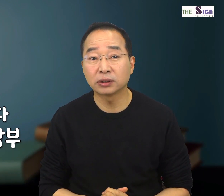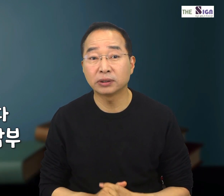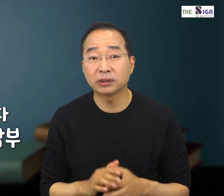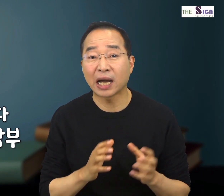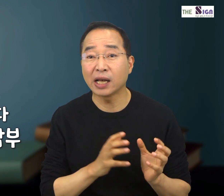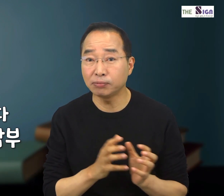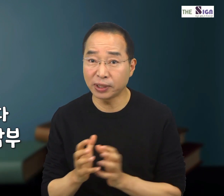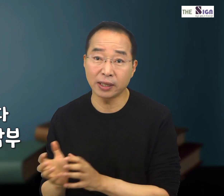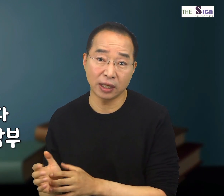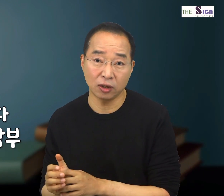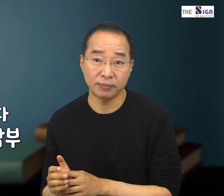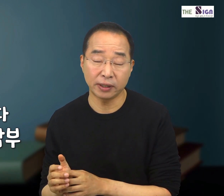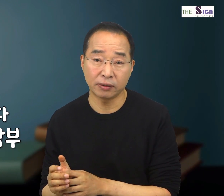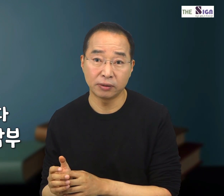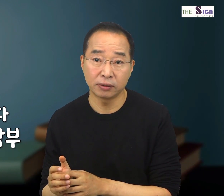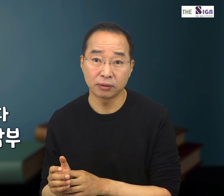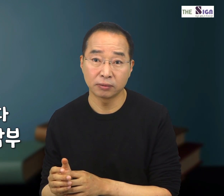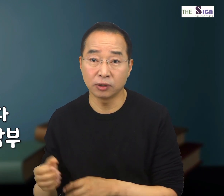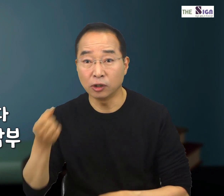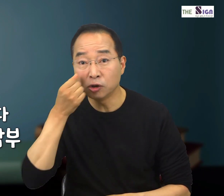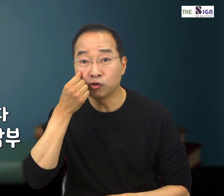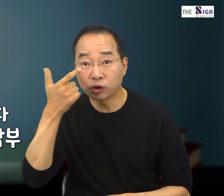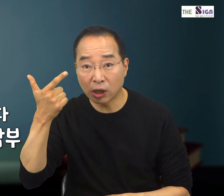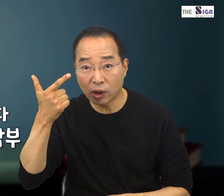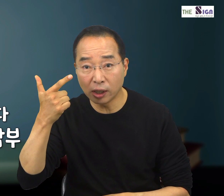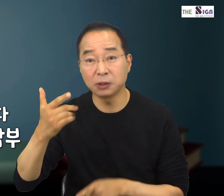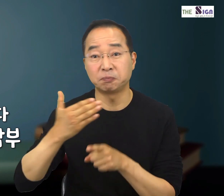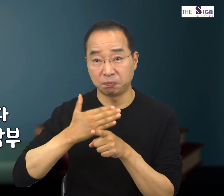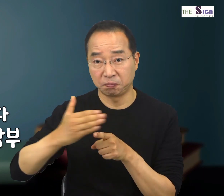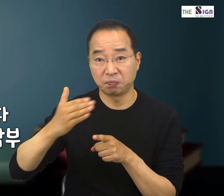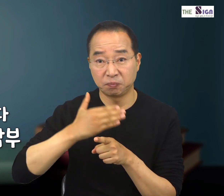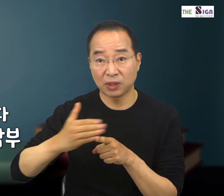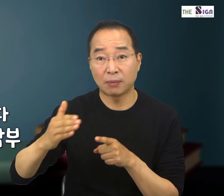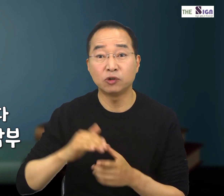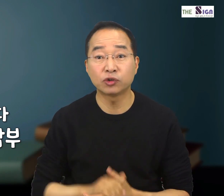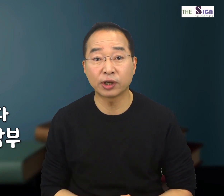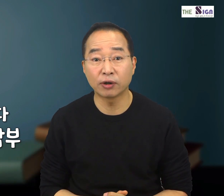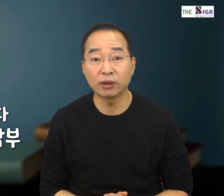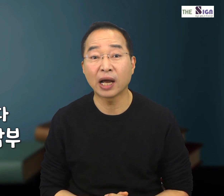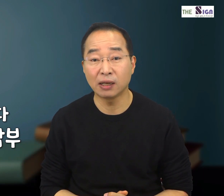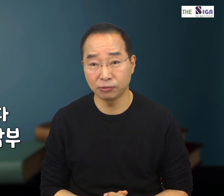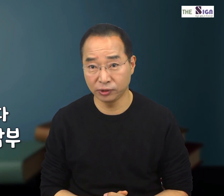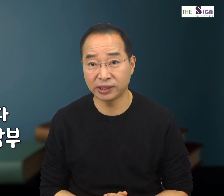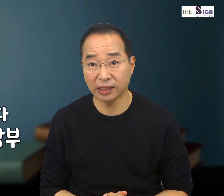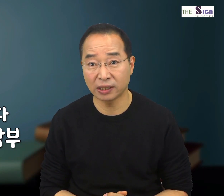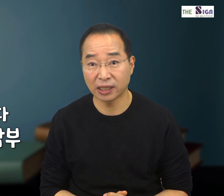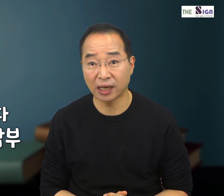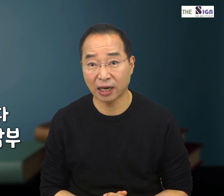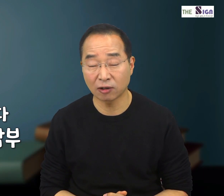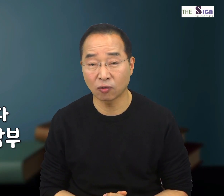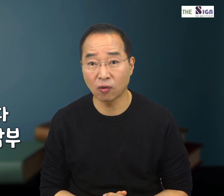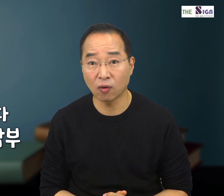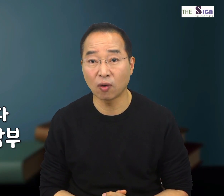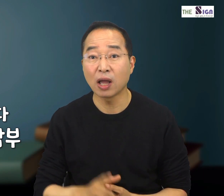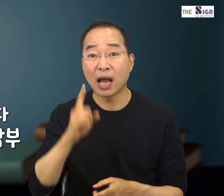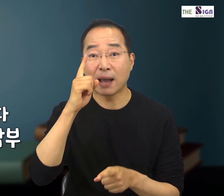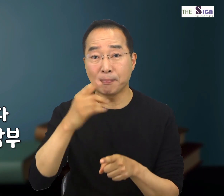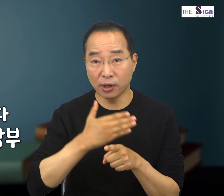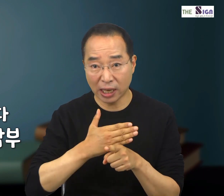그 할부라는 개념이에요. 그 6개월 하면 6개월 할부로 진행된다라는 거고, 한 번에